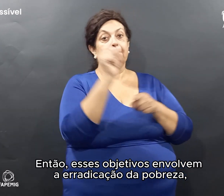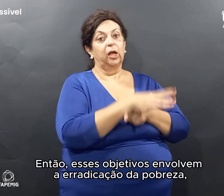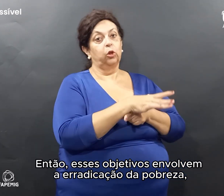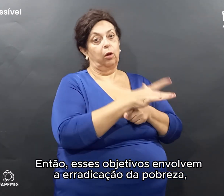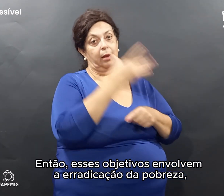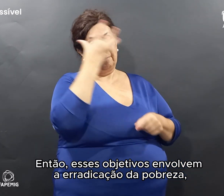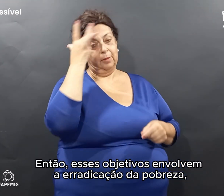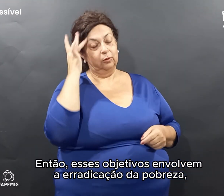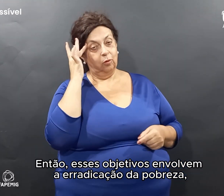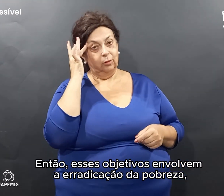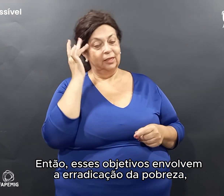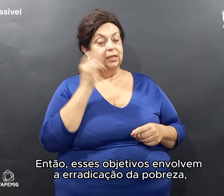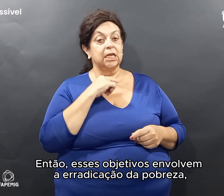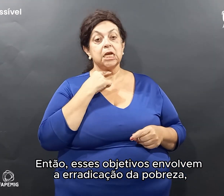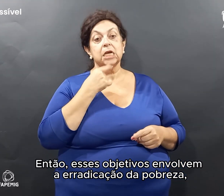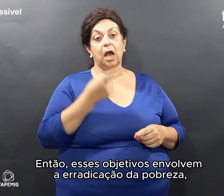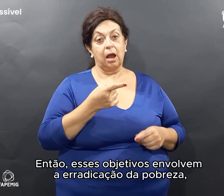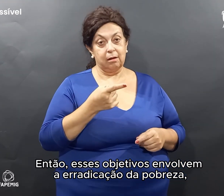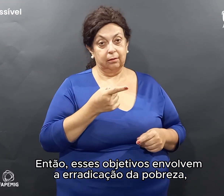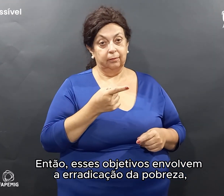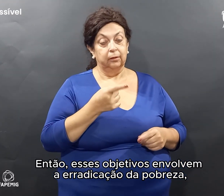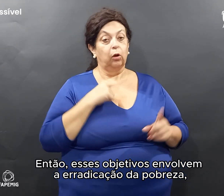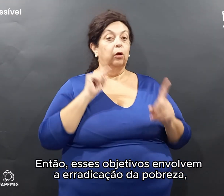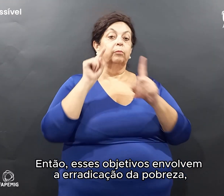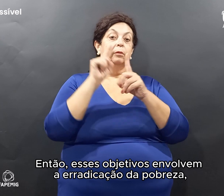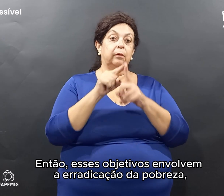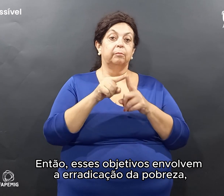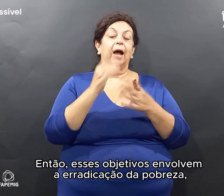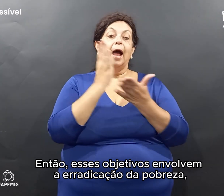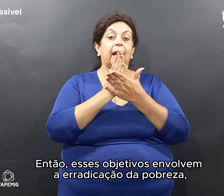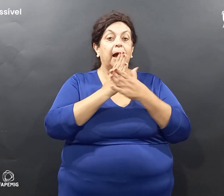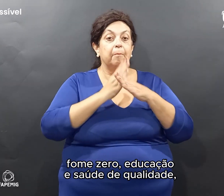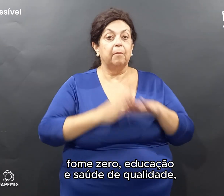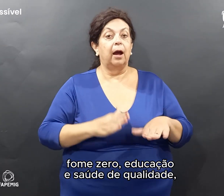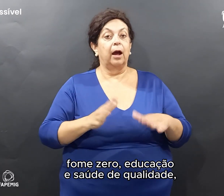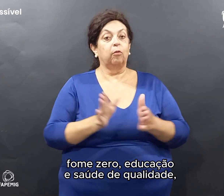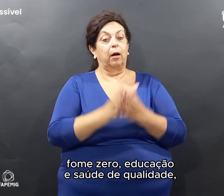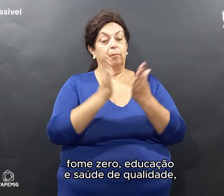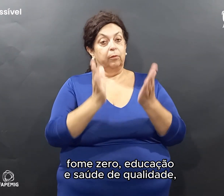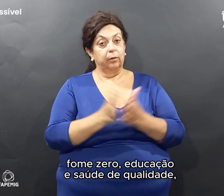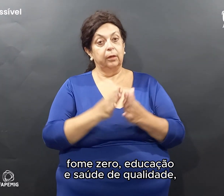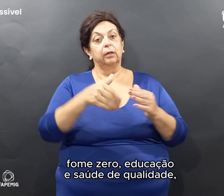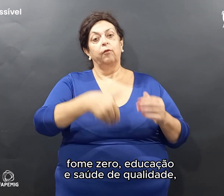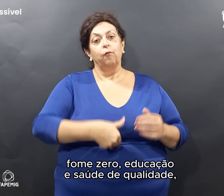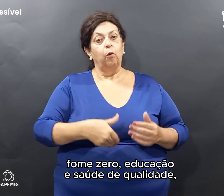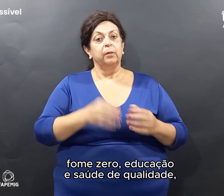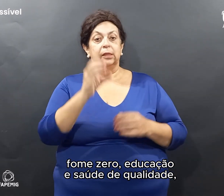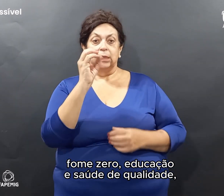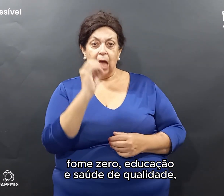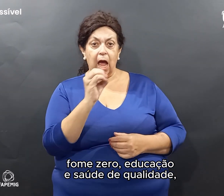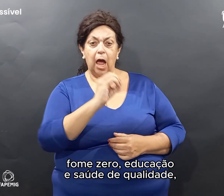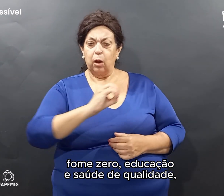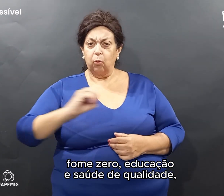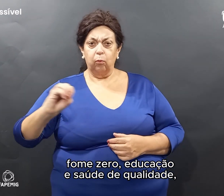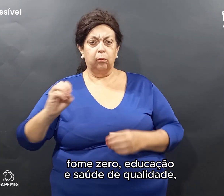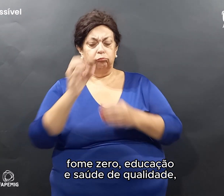nesses objetivos envolve aí a erradicação da pobreza, fome zero, educação e saúde